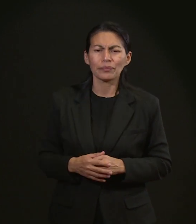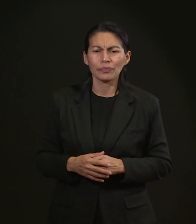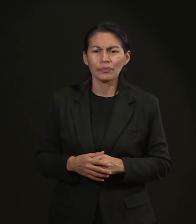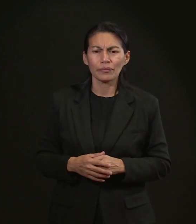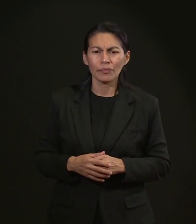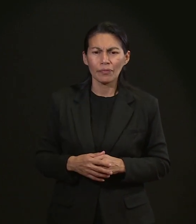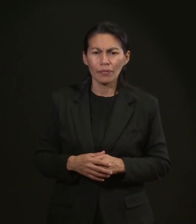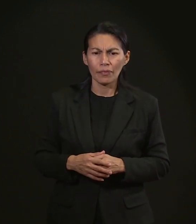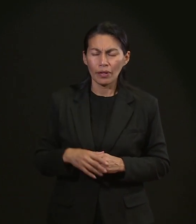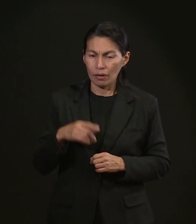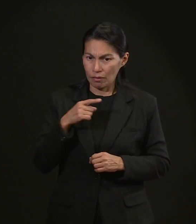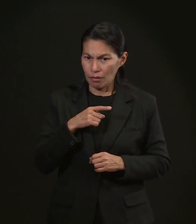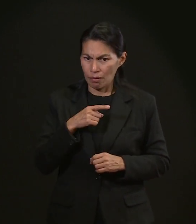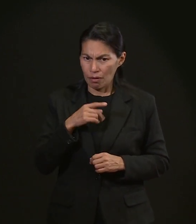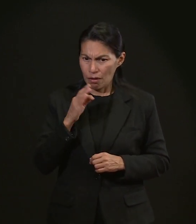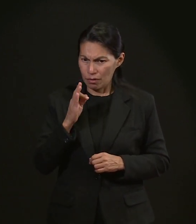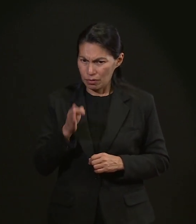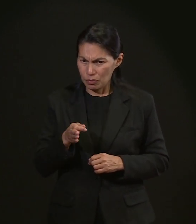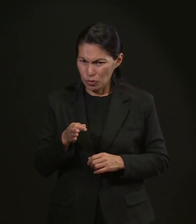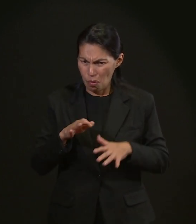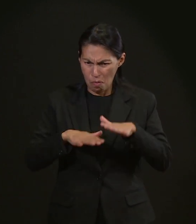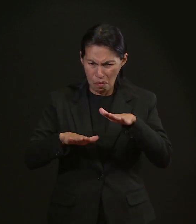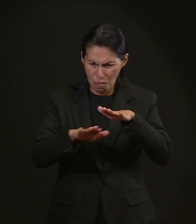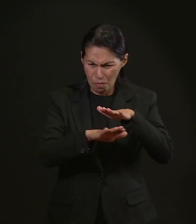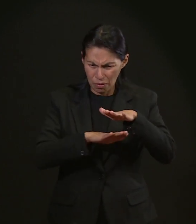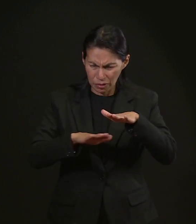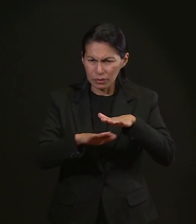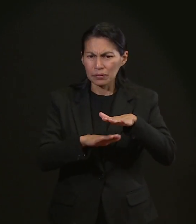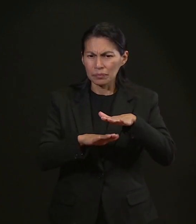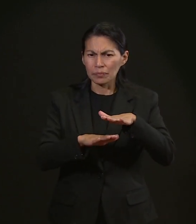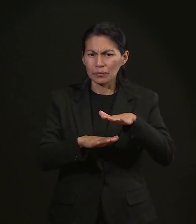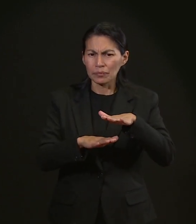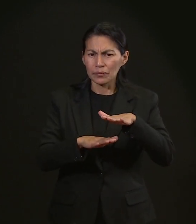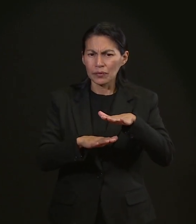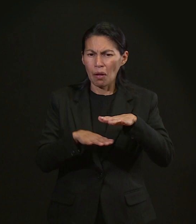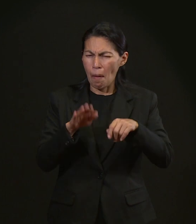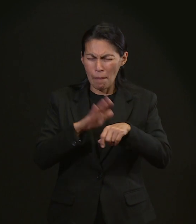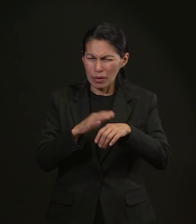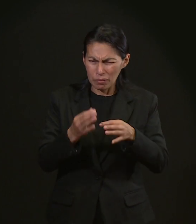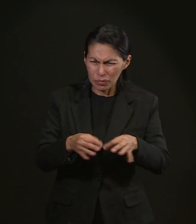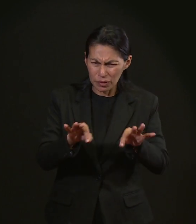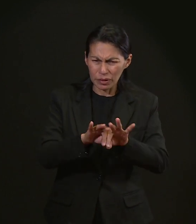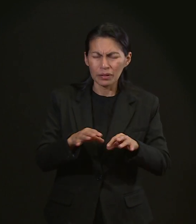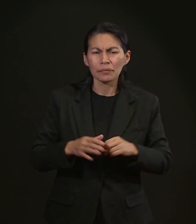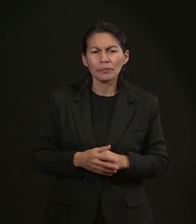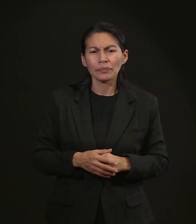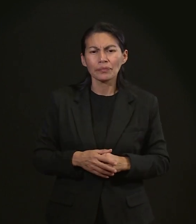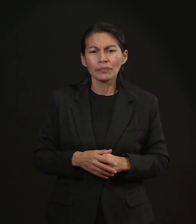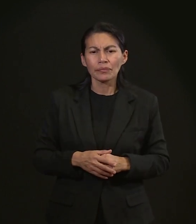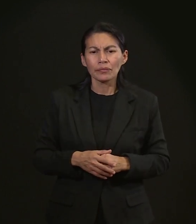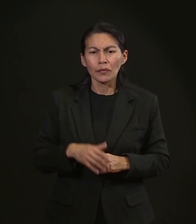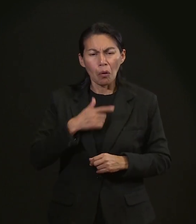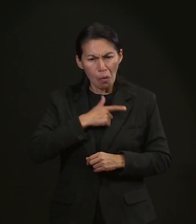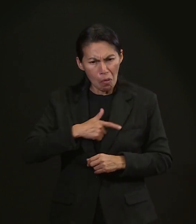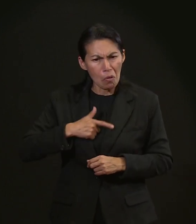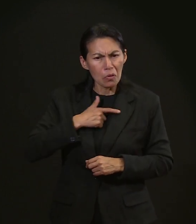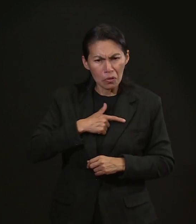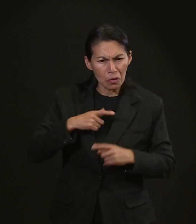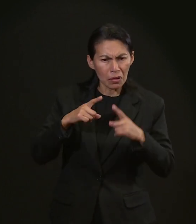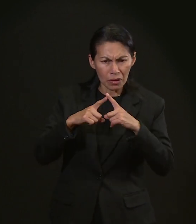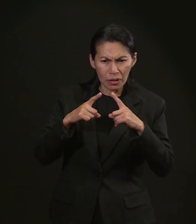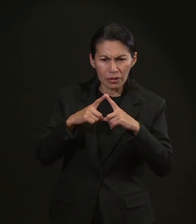inmediatamente aceptó lo básico por decirlo así lo esencial de la iglesia adventista